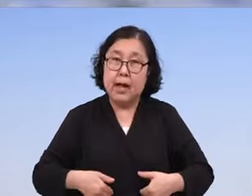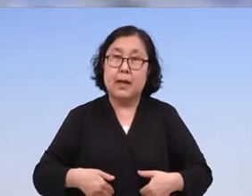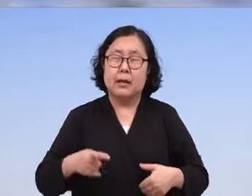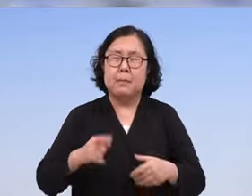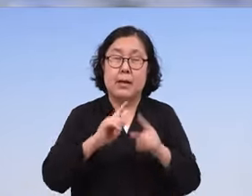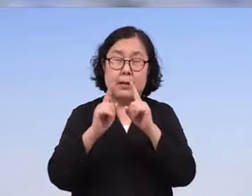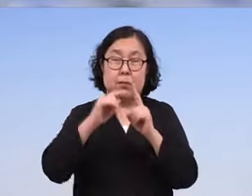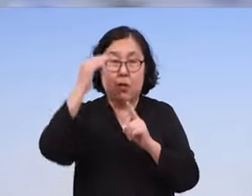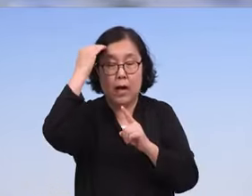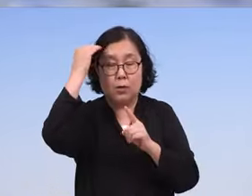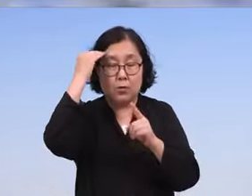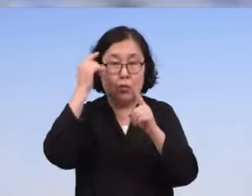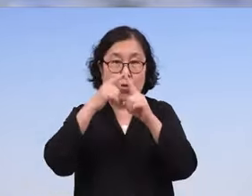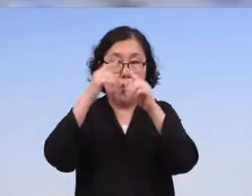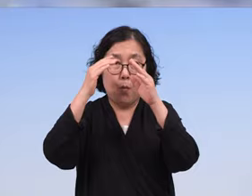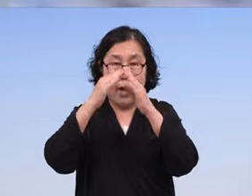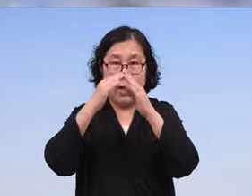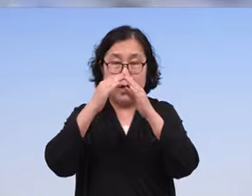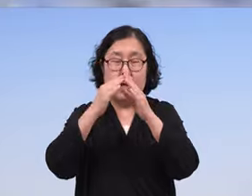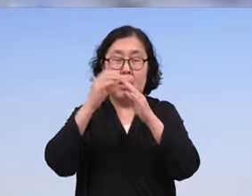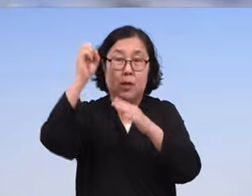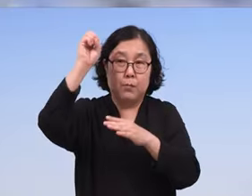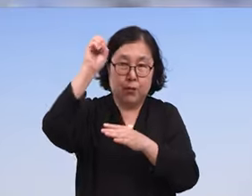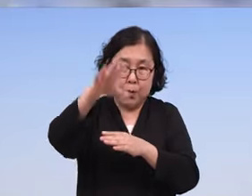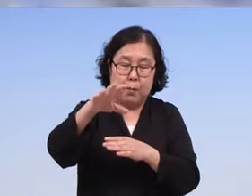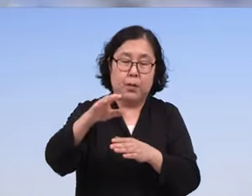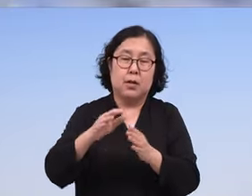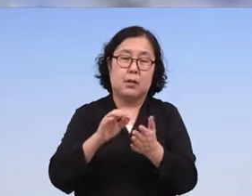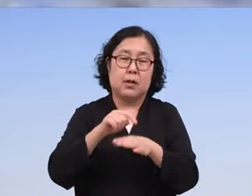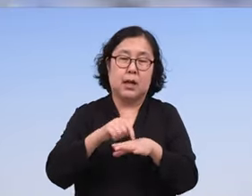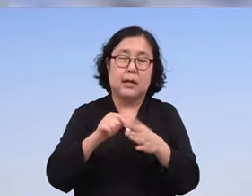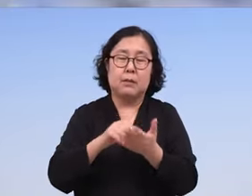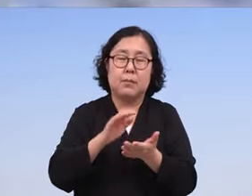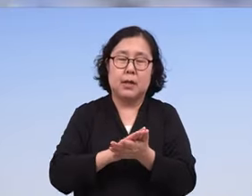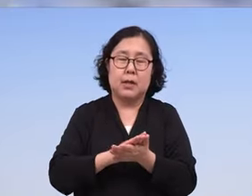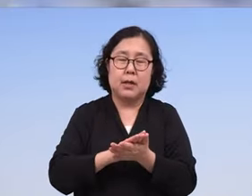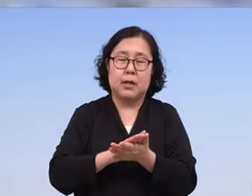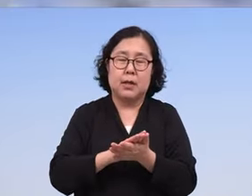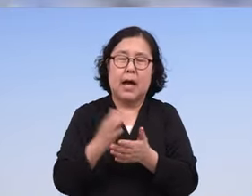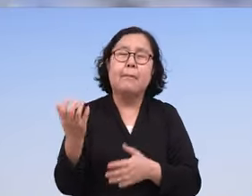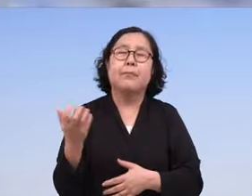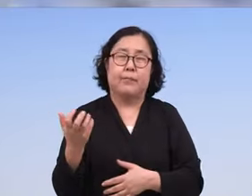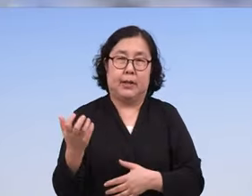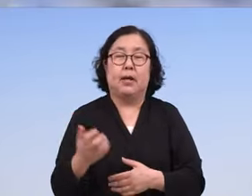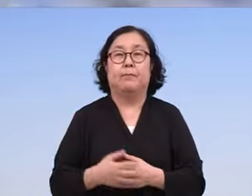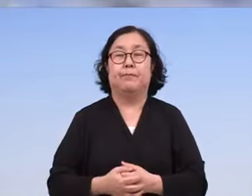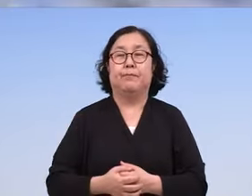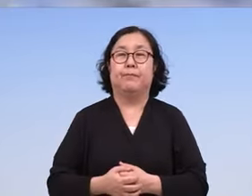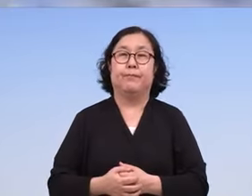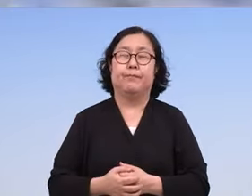오늘 한국교회를 조명해 보시면 가슴이 아플 뿐이에요.